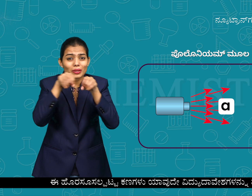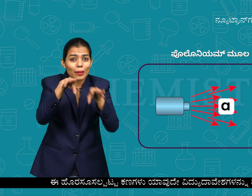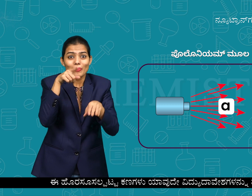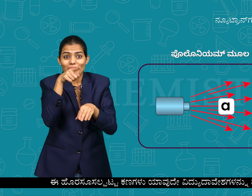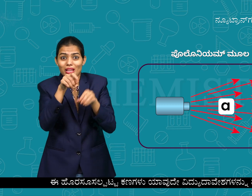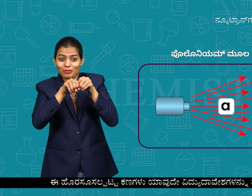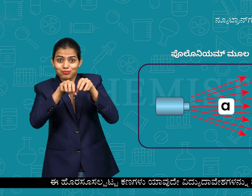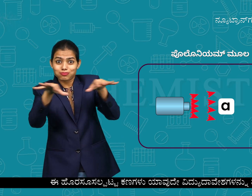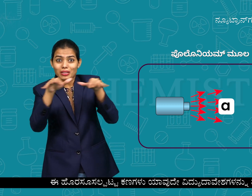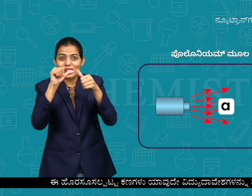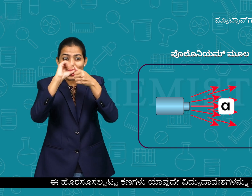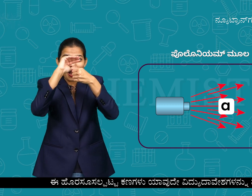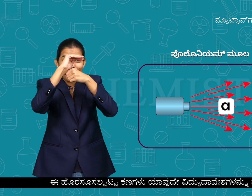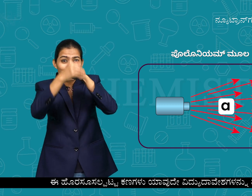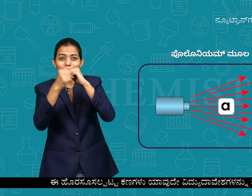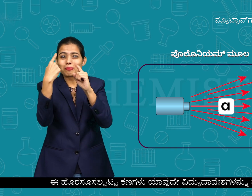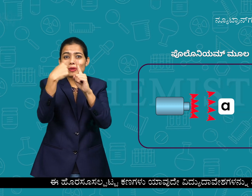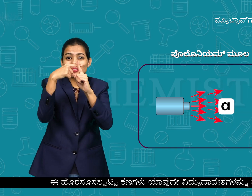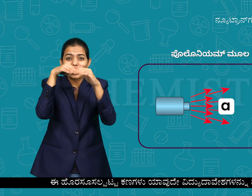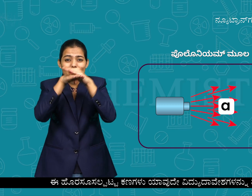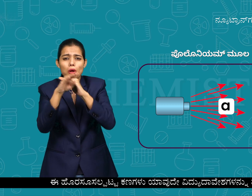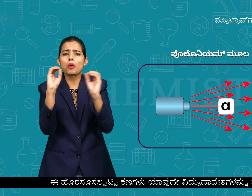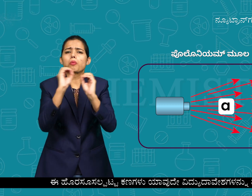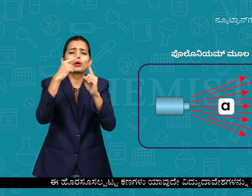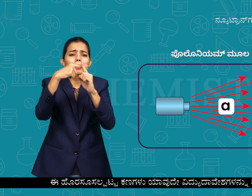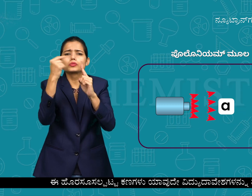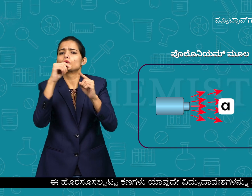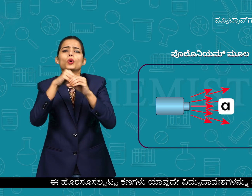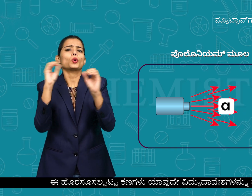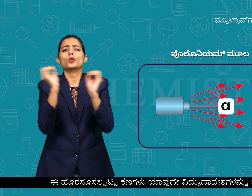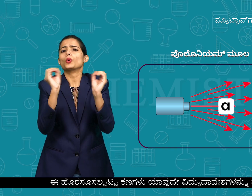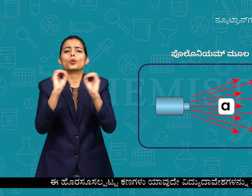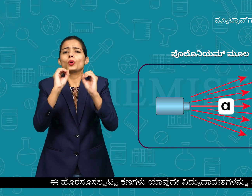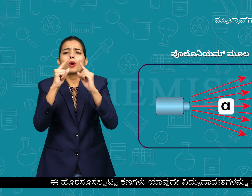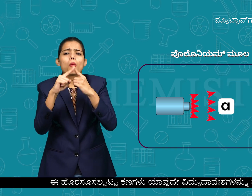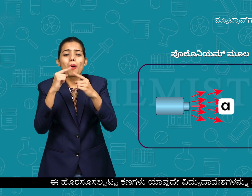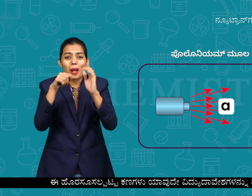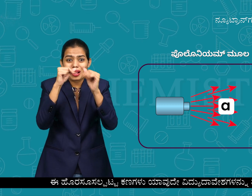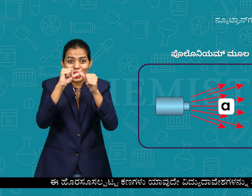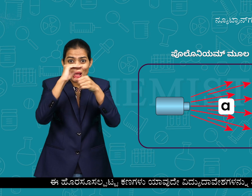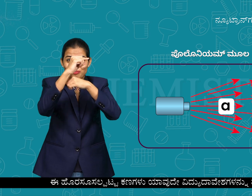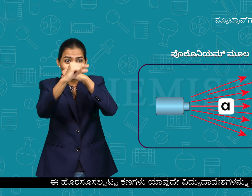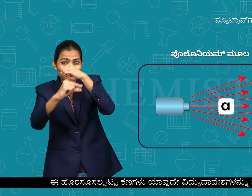ಈ ಹೊರಸೂಸಲ್ಪಟ್ಟ ಕಣಗಳು ಯಾವುದೇ ವಿದ್ಯುದಾವೇಶಗಳನ್ನು ಹೊಂದಿರುವುದಿಲ್ಲ.